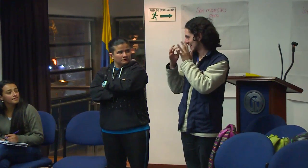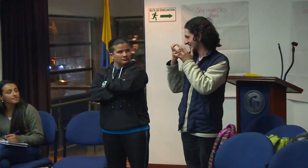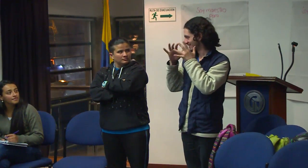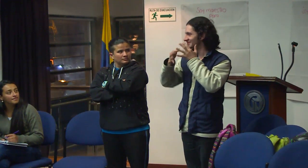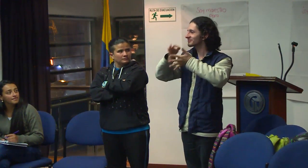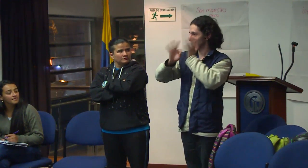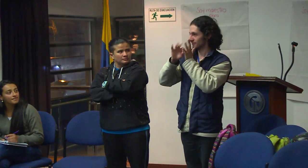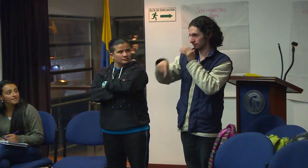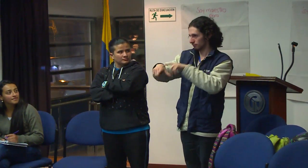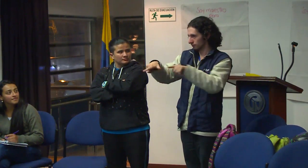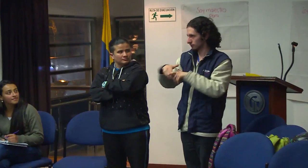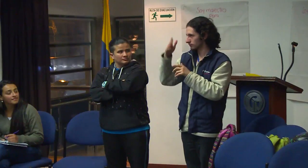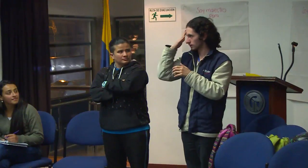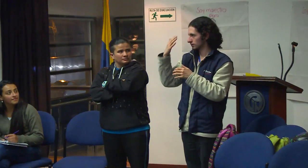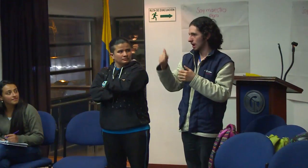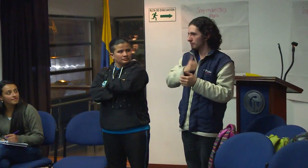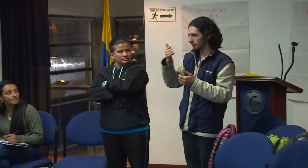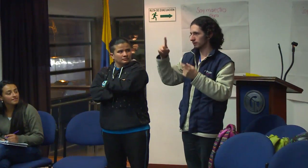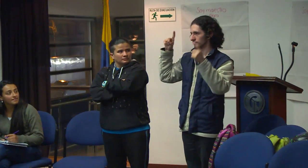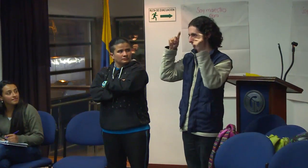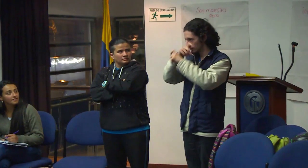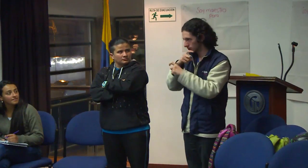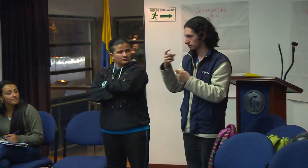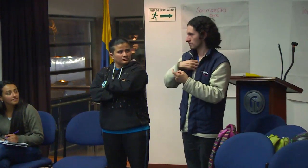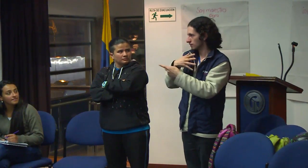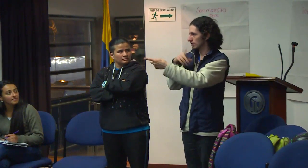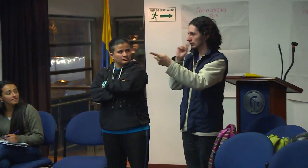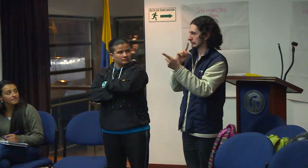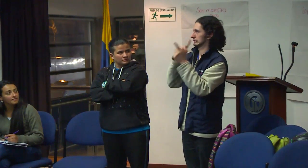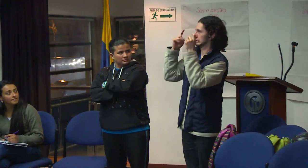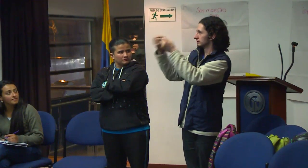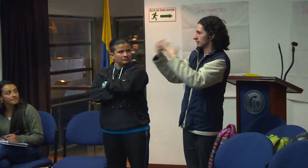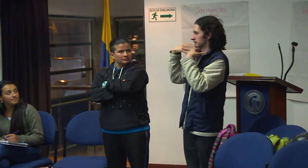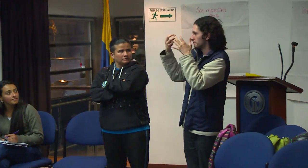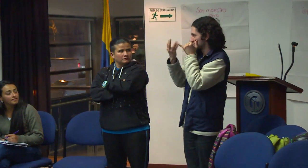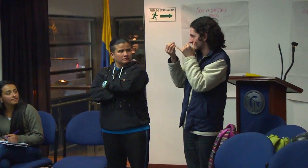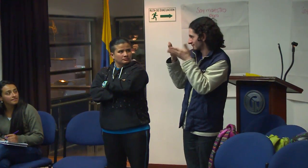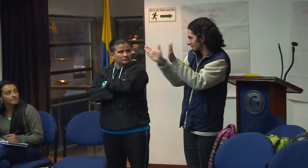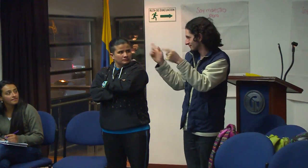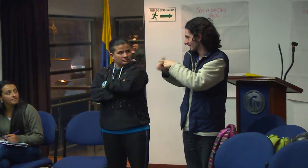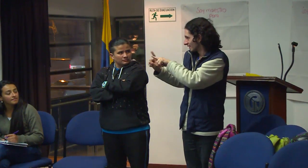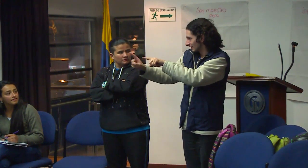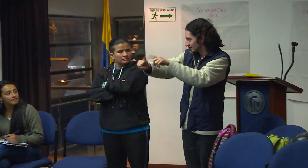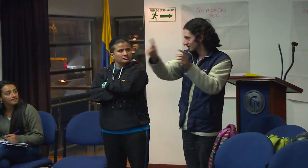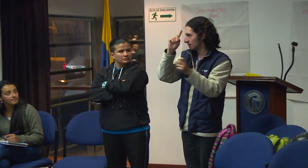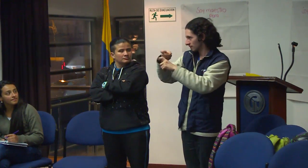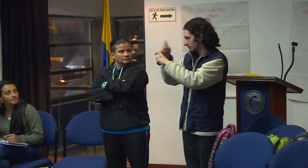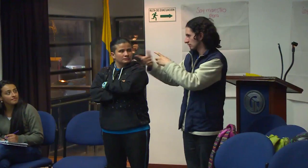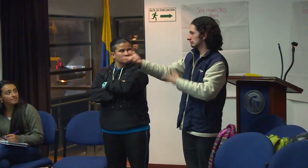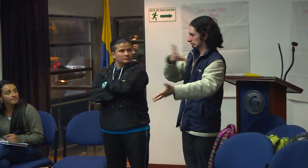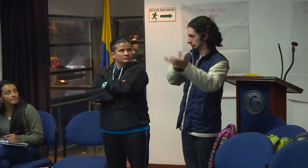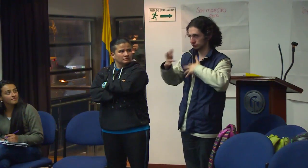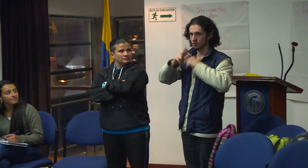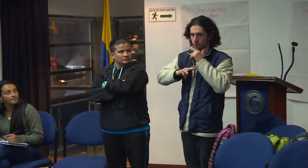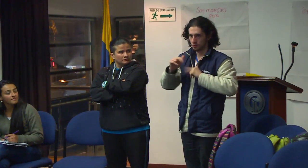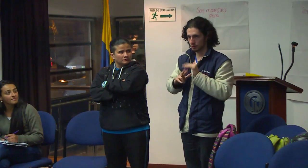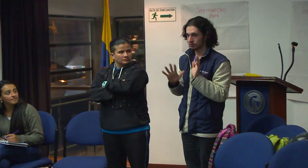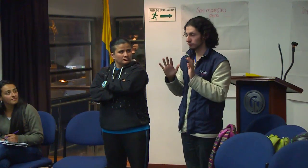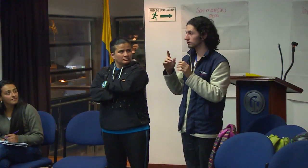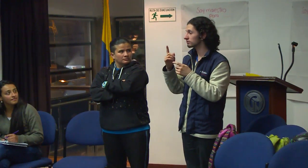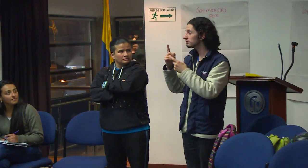Gracias a Dios en el espacio que tenemos en esos momentos de café enseñas porque nos permite aprovechar una serie de ejercicios de reflexión sobre